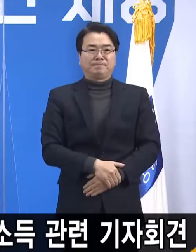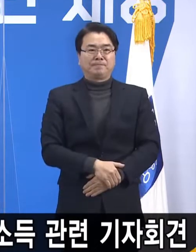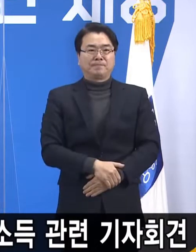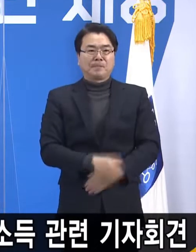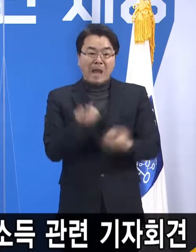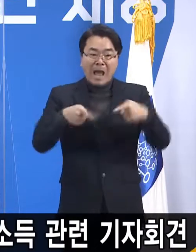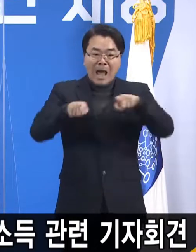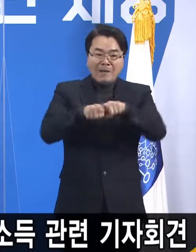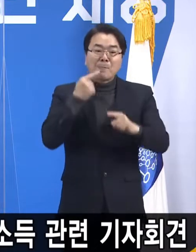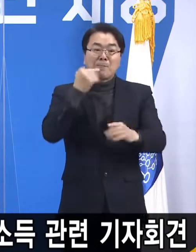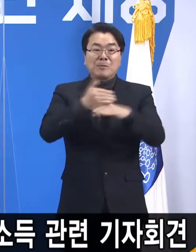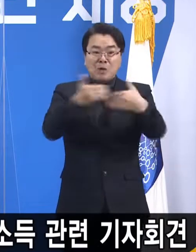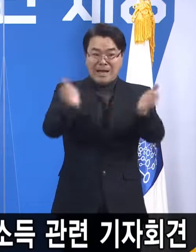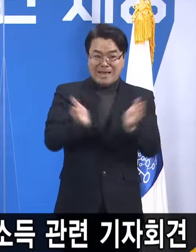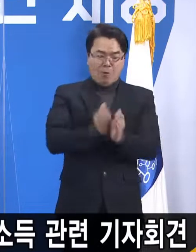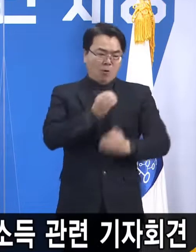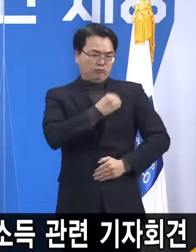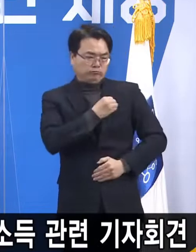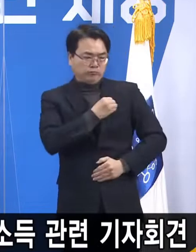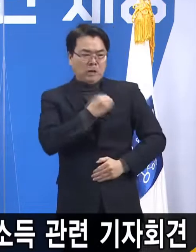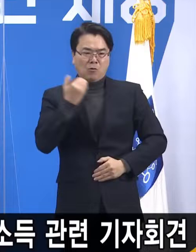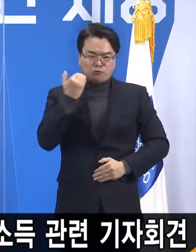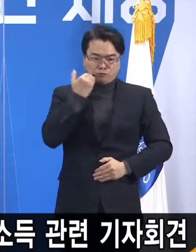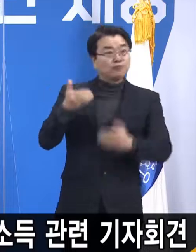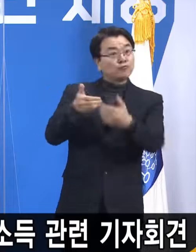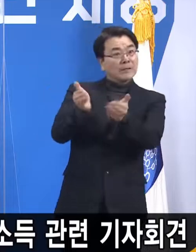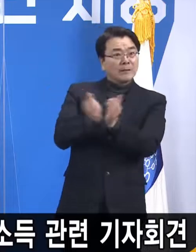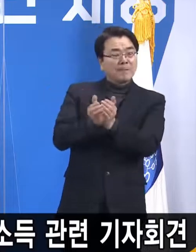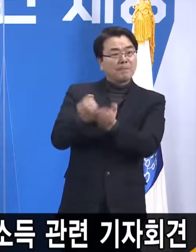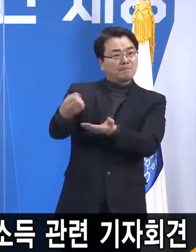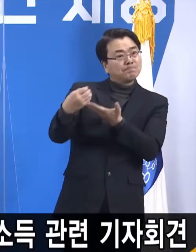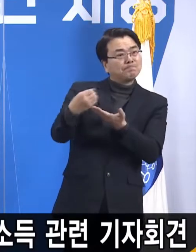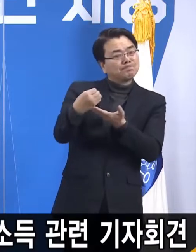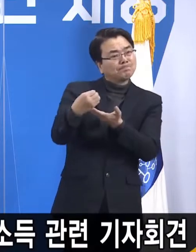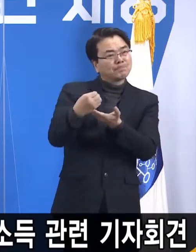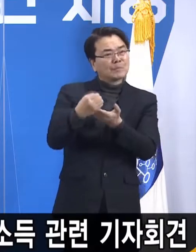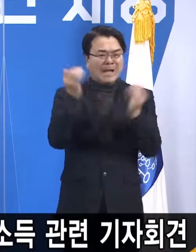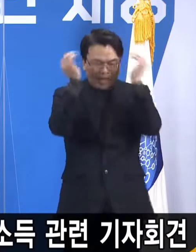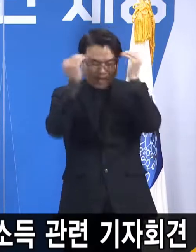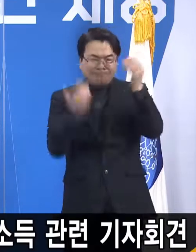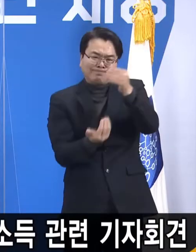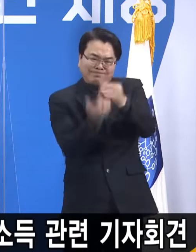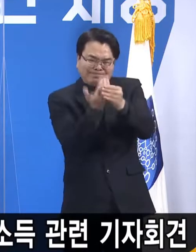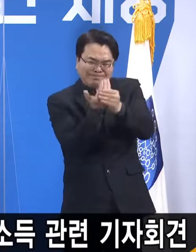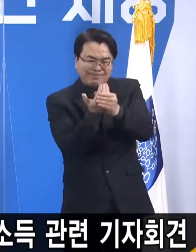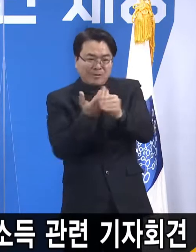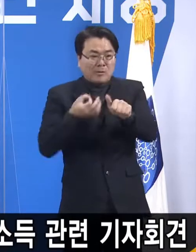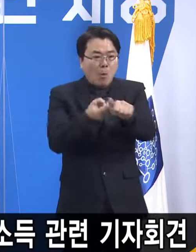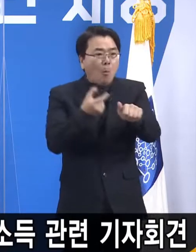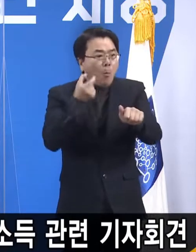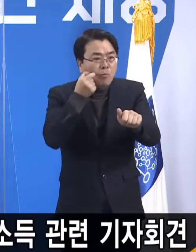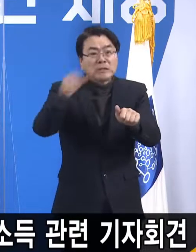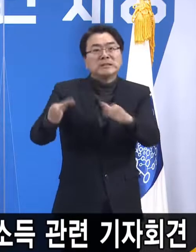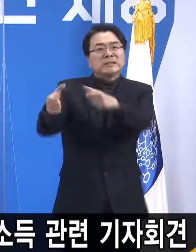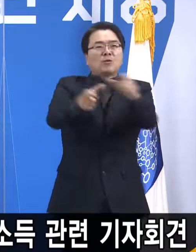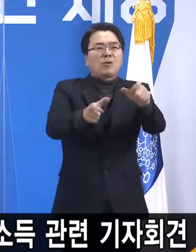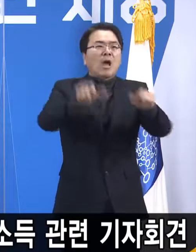더불어민주당 내 일부 당원들을 포함한 일각에서 재난지원금을 못 받는 지역과의 형평성